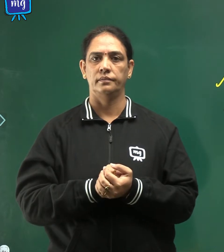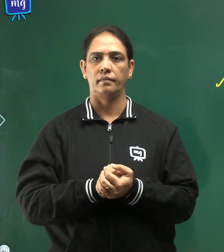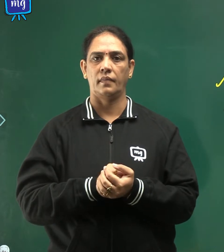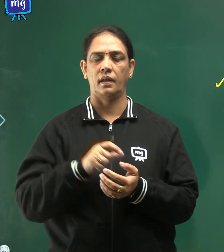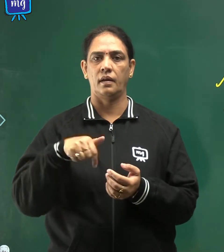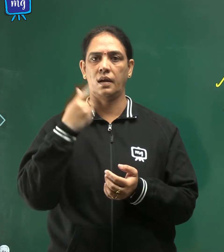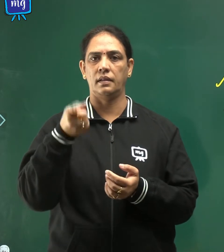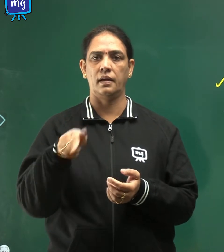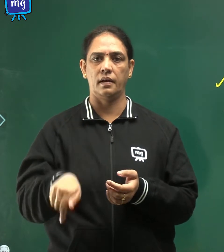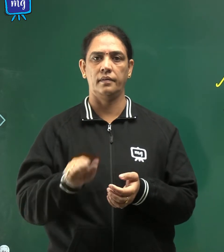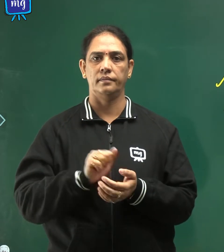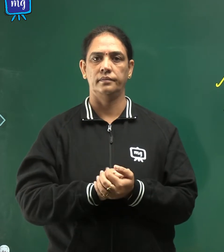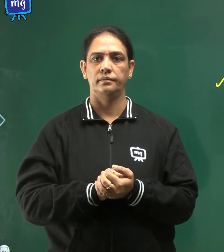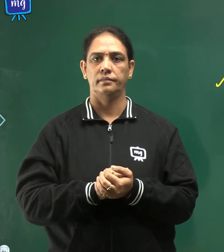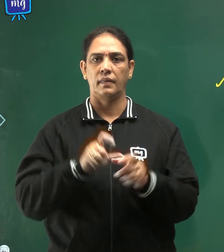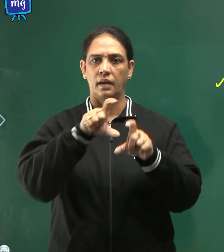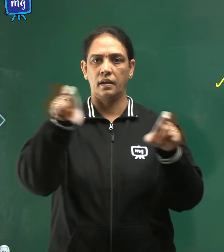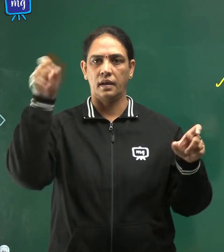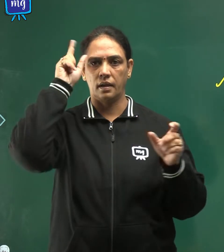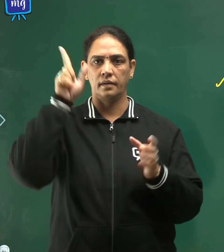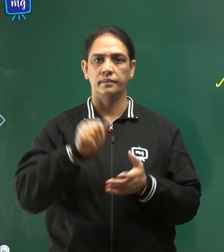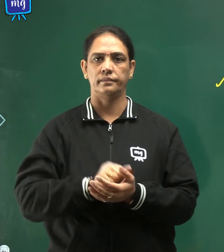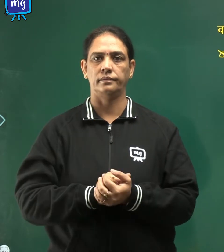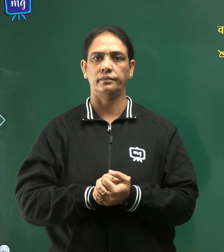भी कहते हैं। समझ आ गया?